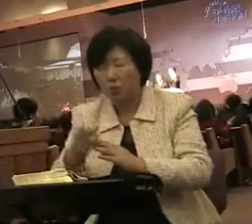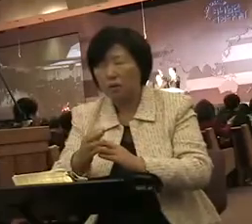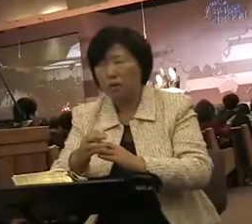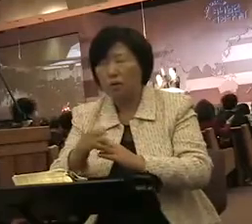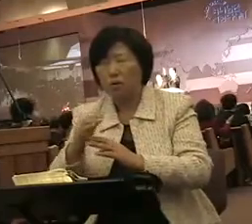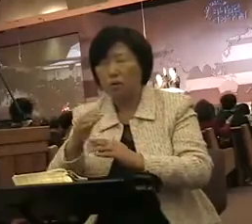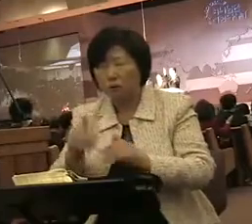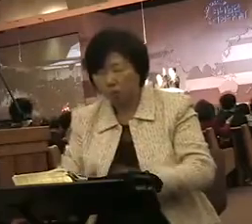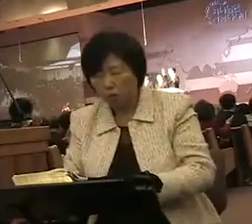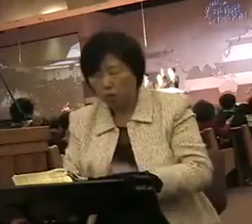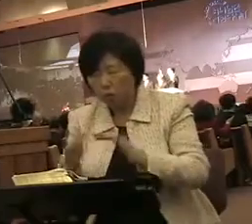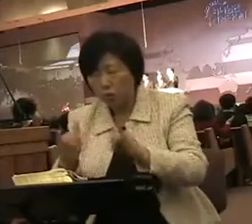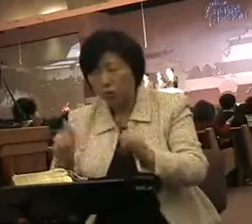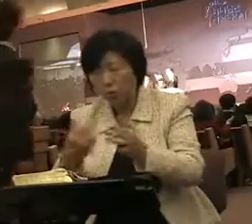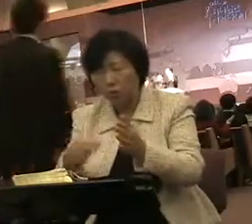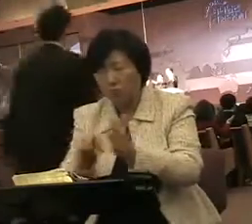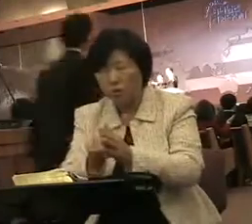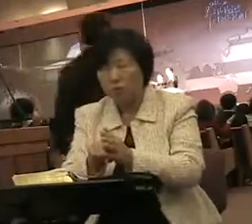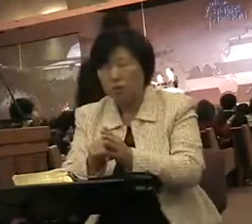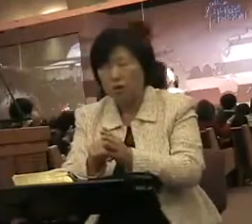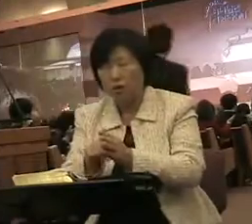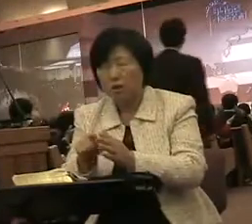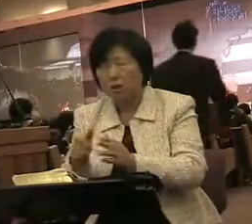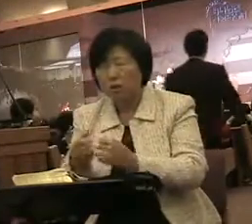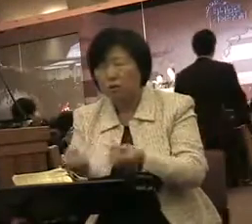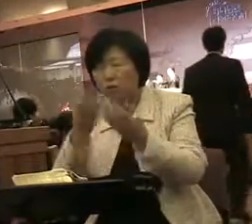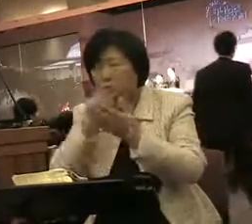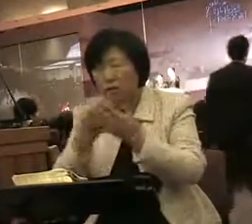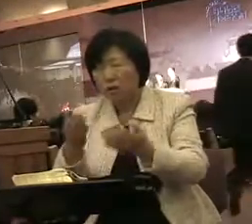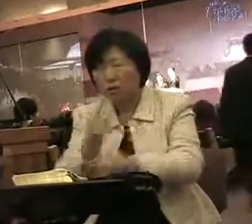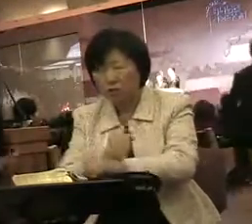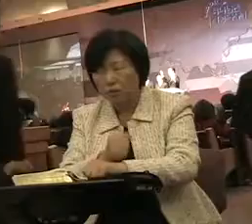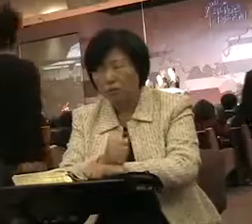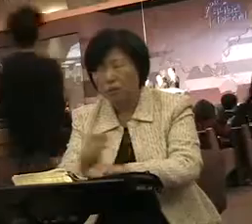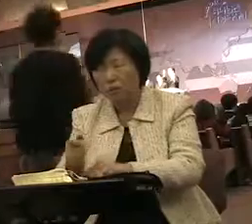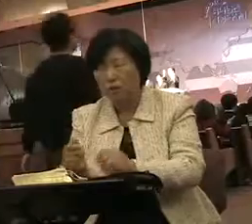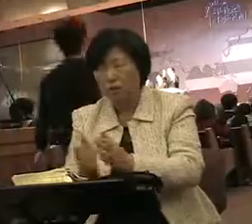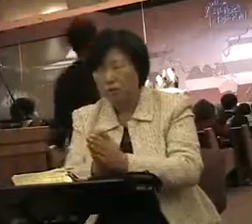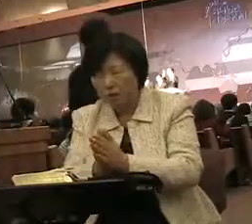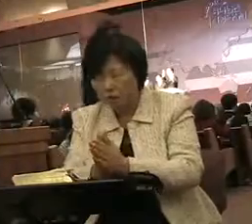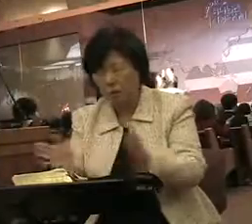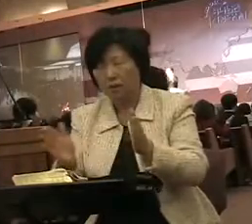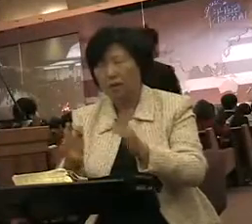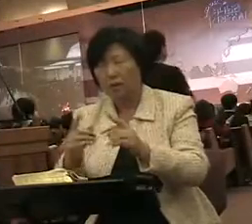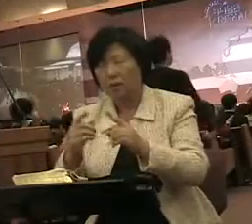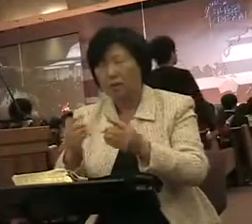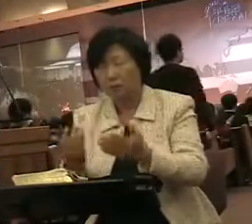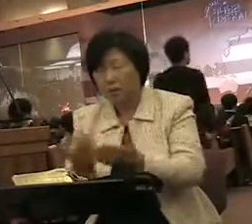주시옵소서. 하나님의 위로와 능력으로 채워 주시옵소서. 주님의 교회를 세운다는